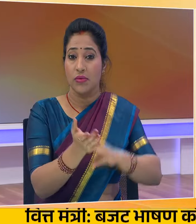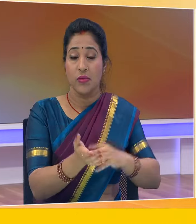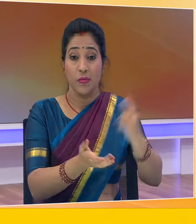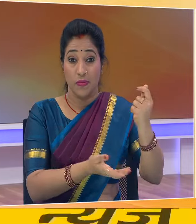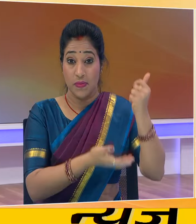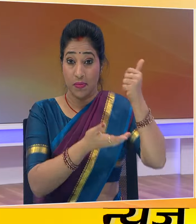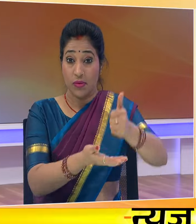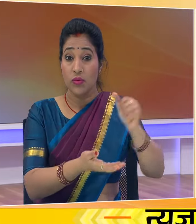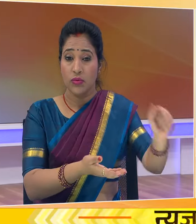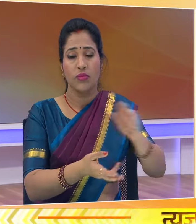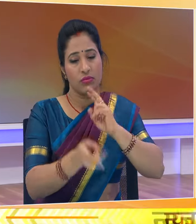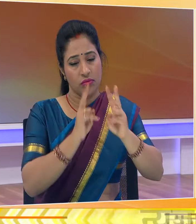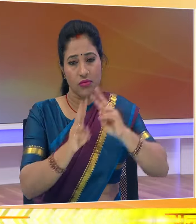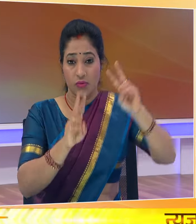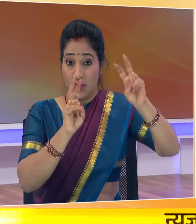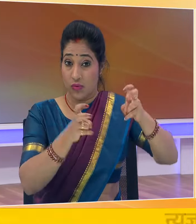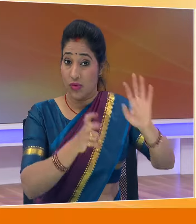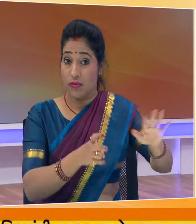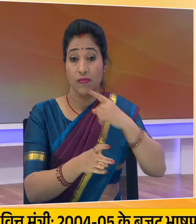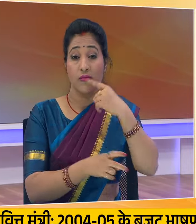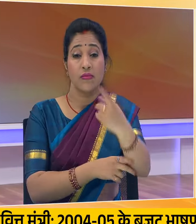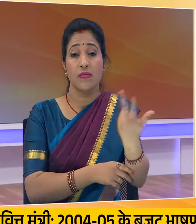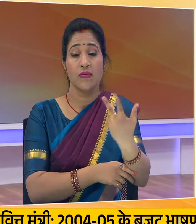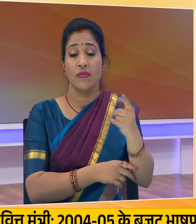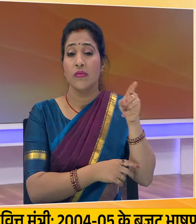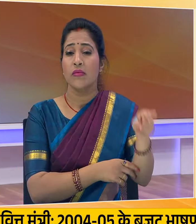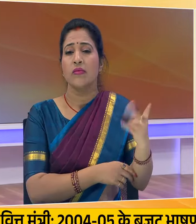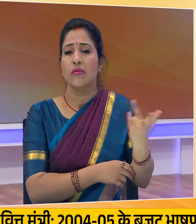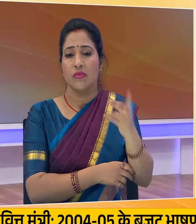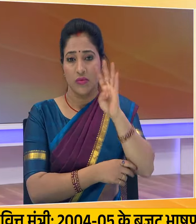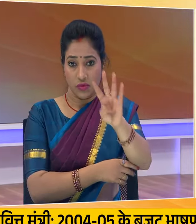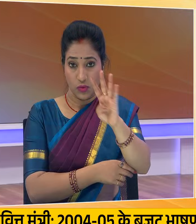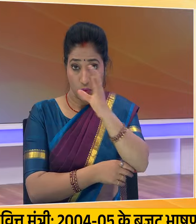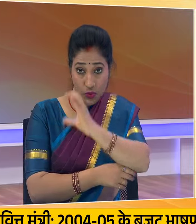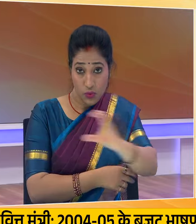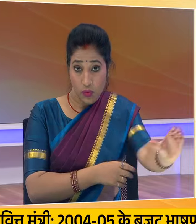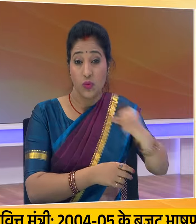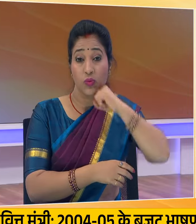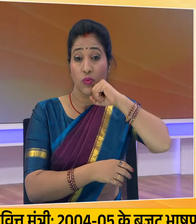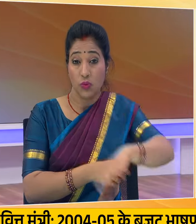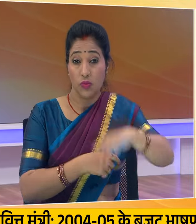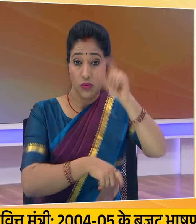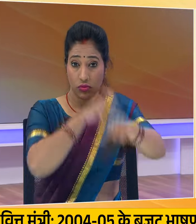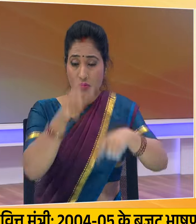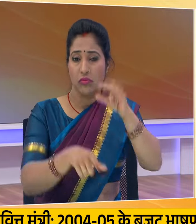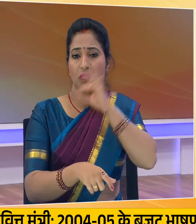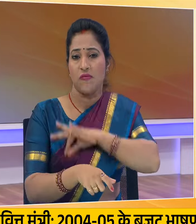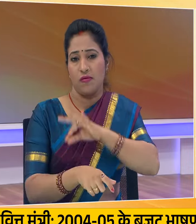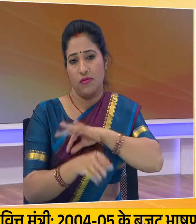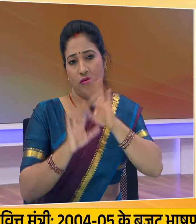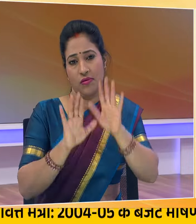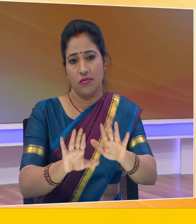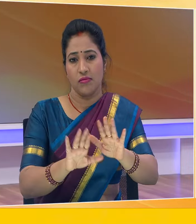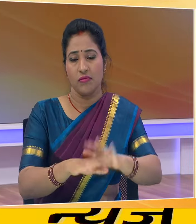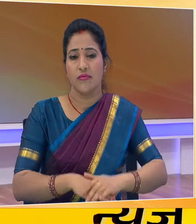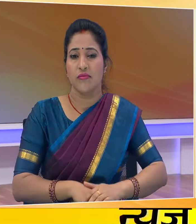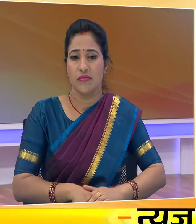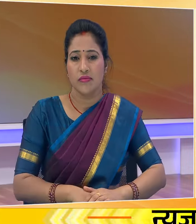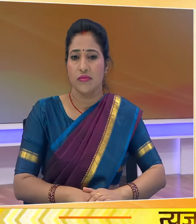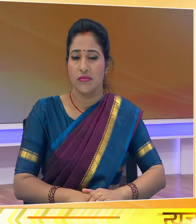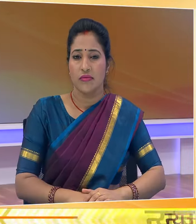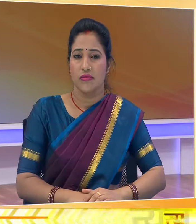पैकेज का जिक्र किया और कहा कि इससे 4 करोड़ युवाओं को फायदा मिलेगा।